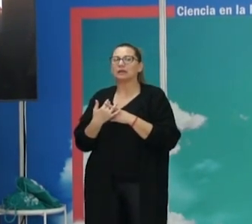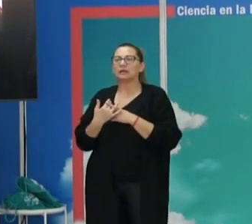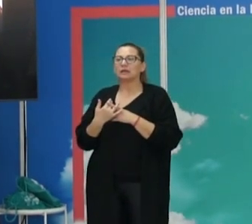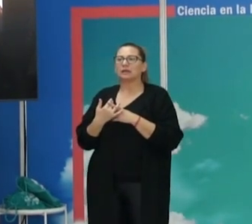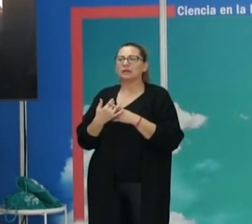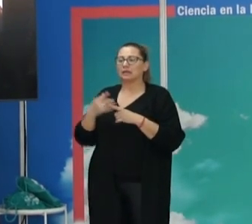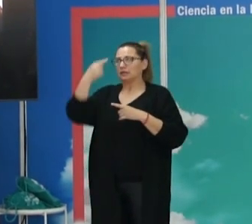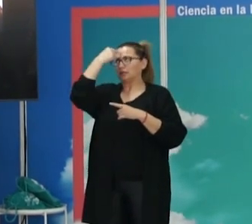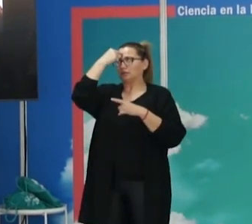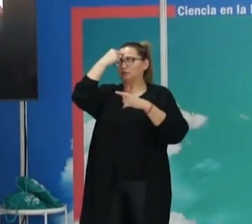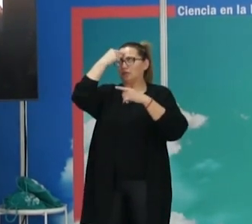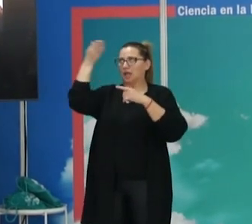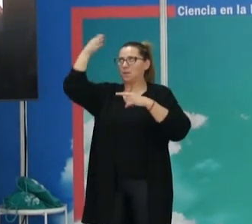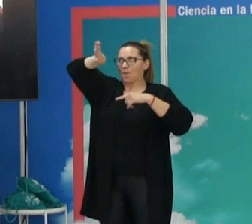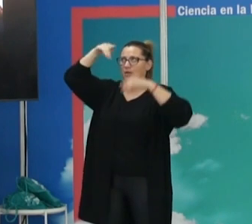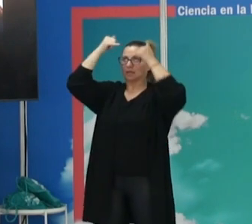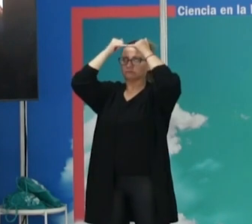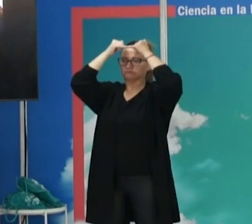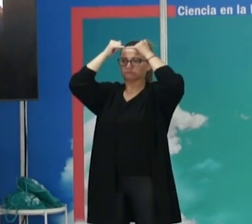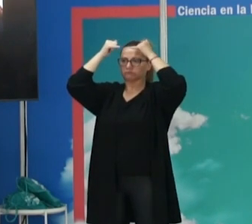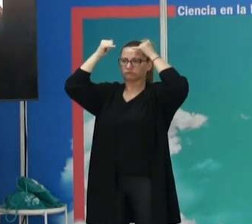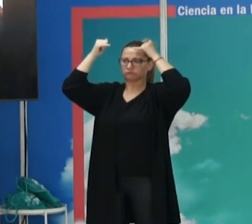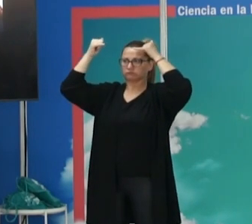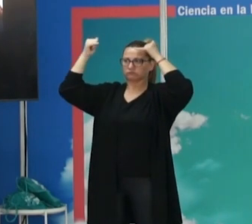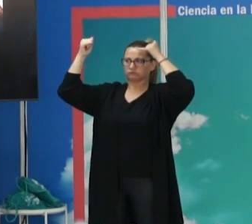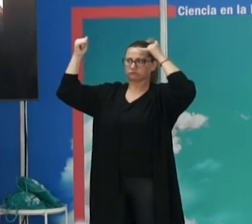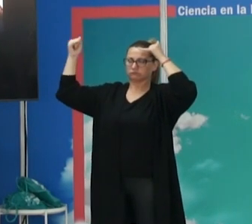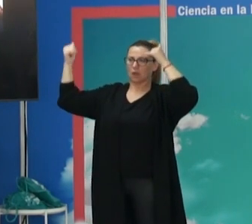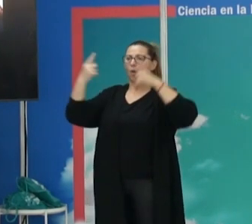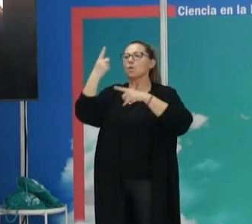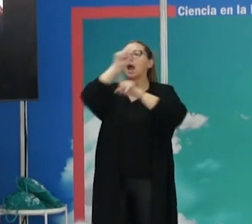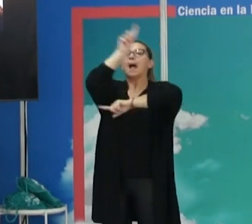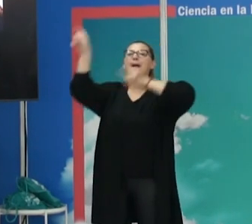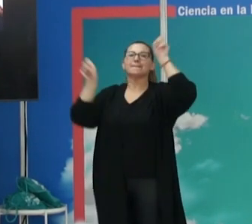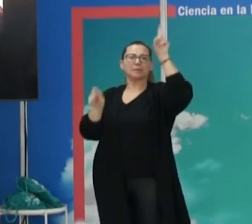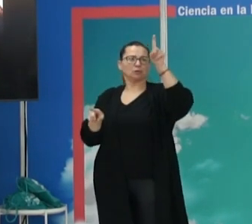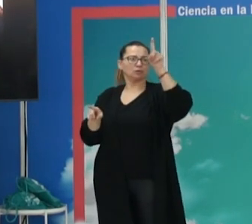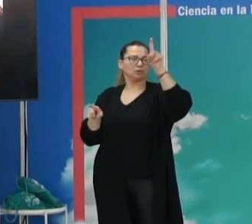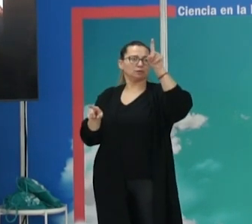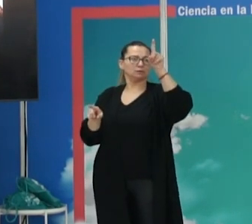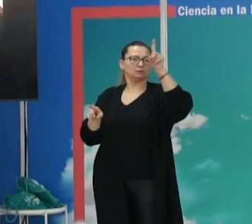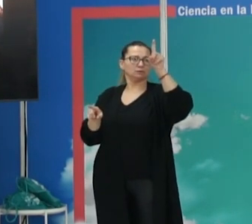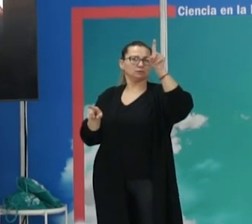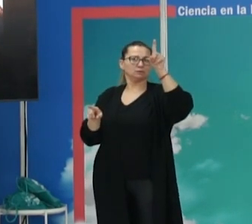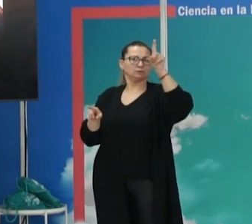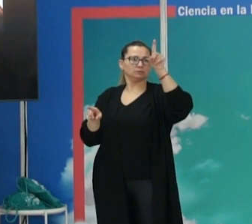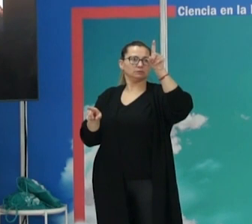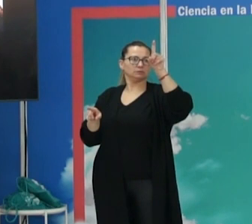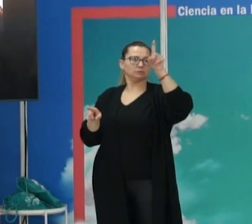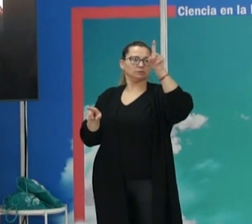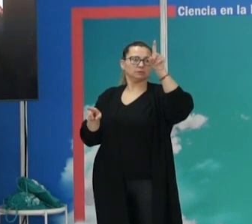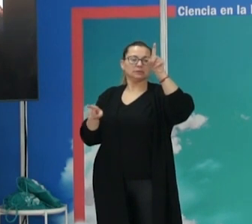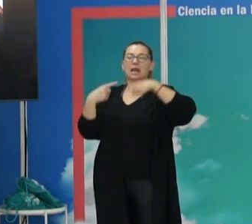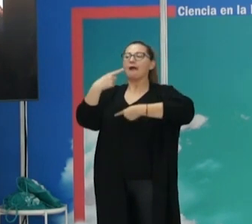que están en muerte cerebral y que se ha desconfiado de este criterio. Una pregunta que nos podemos formular es si